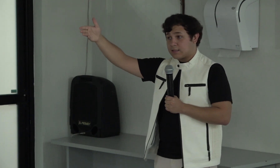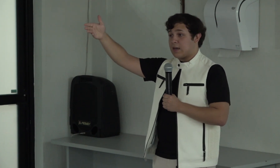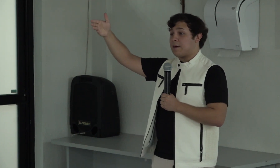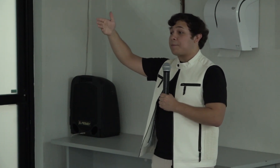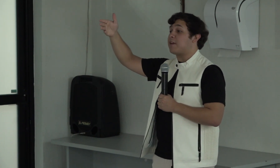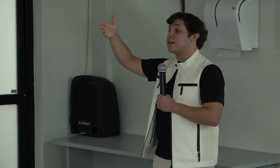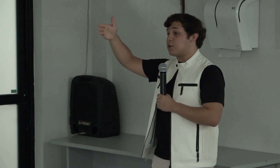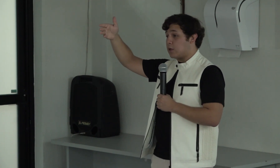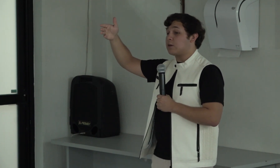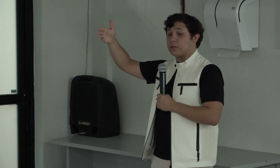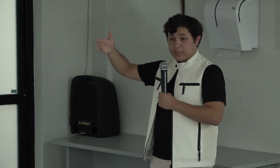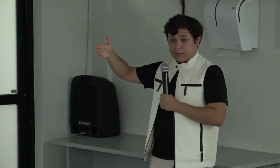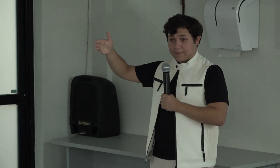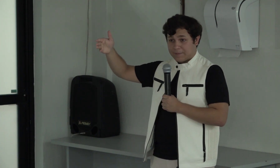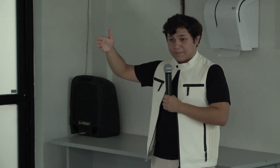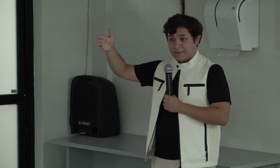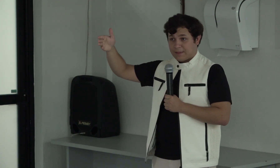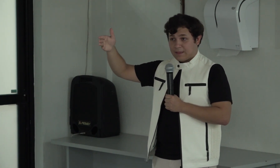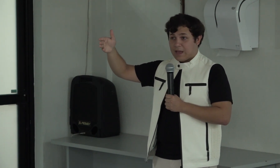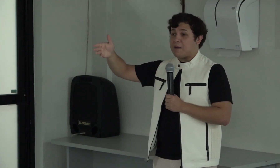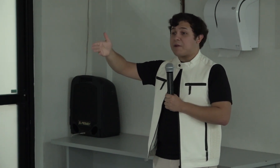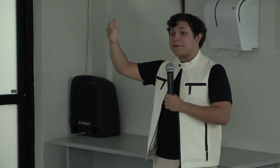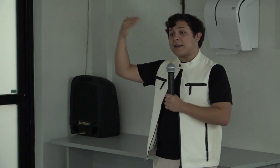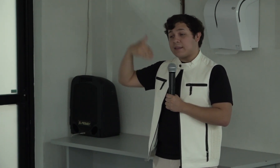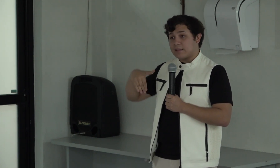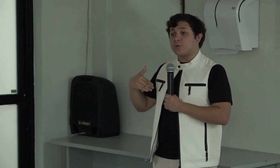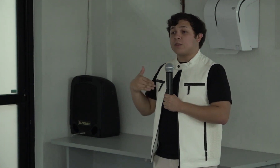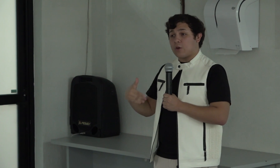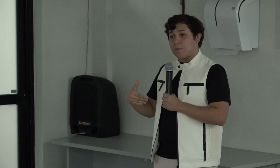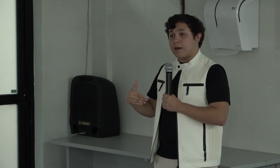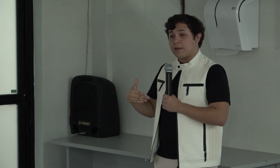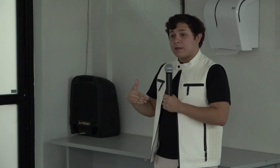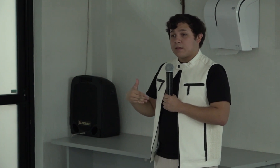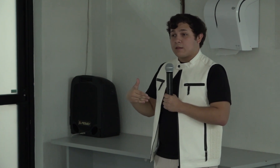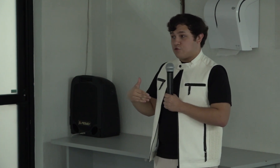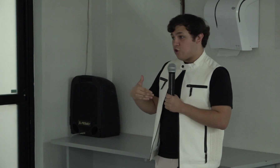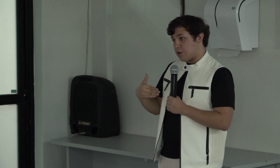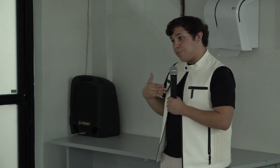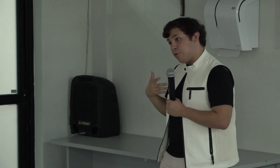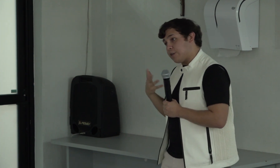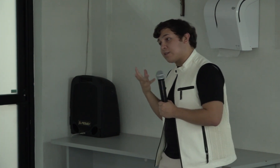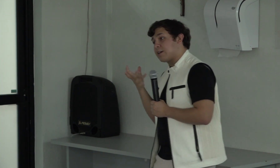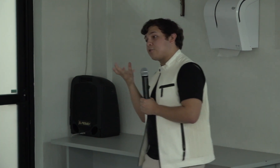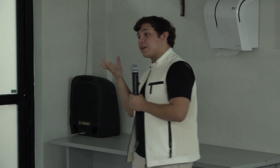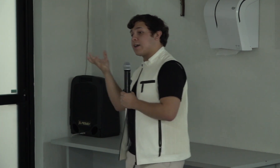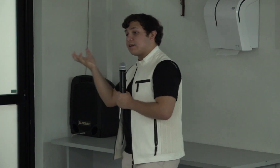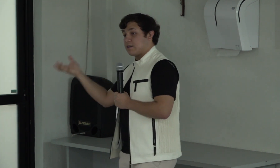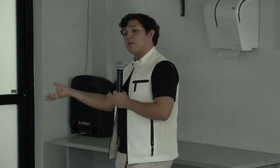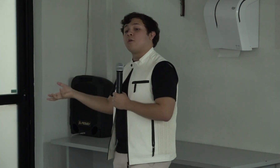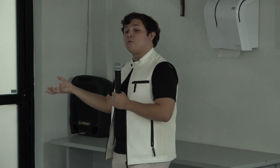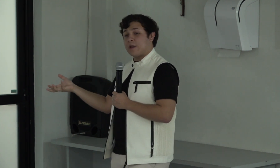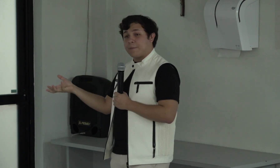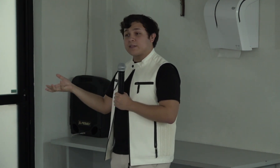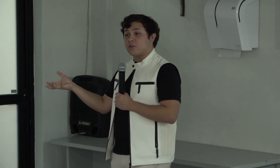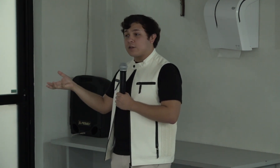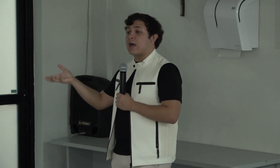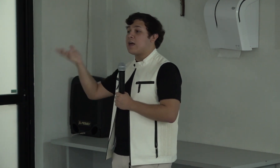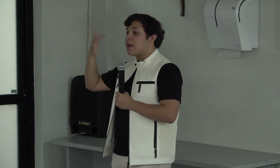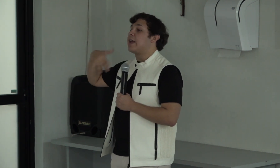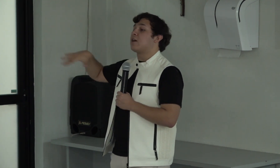llama privación lingüística. Al privarle de su idioma, no se pudo desarrollar como una persona en la